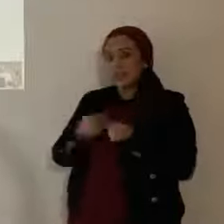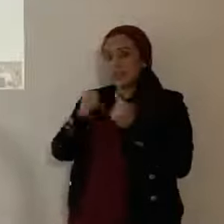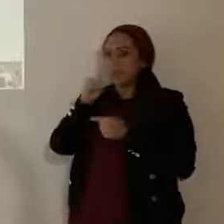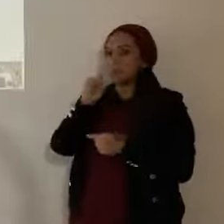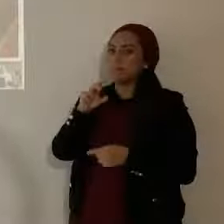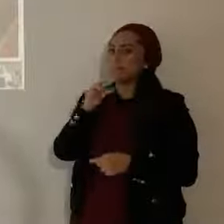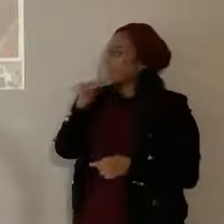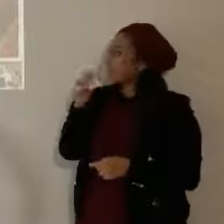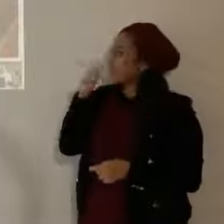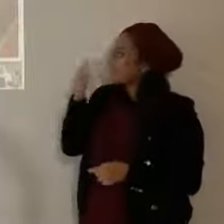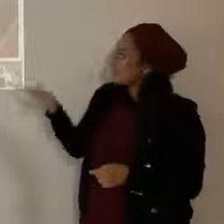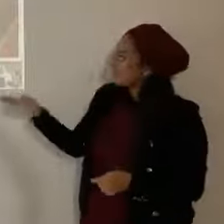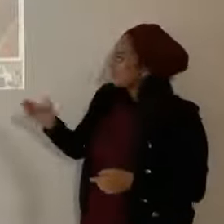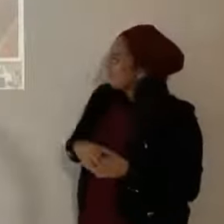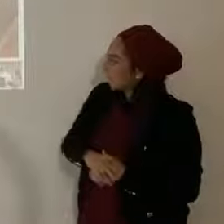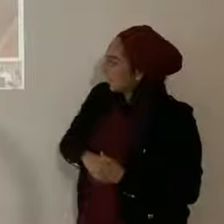ver la siguiente. Bueno,